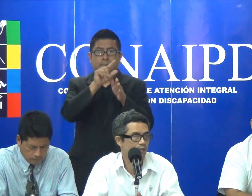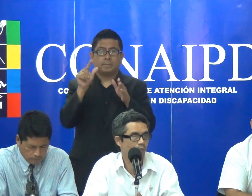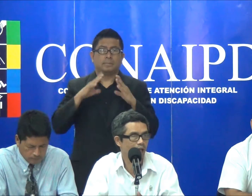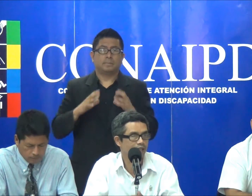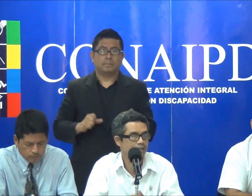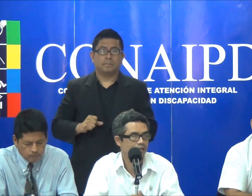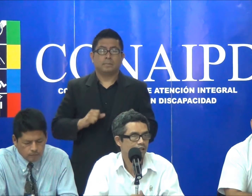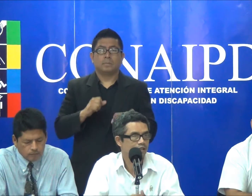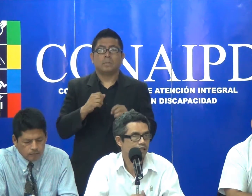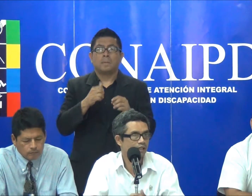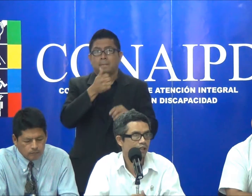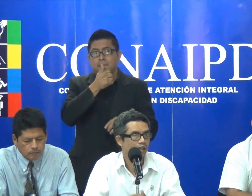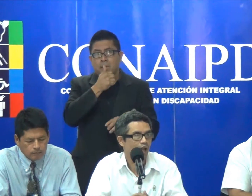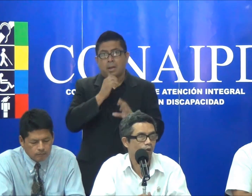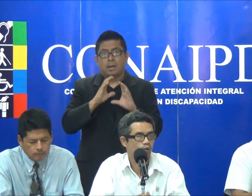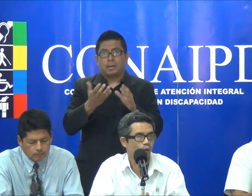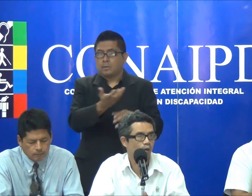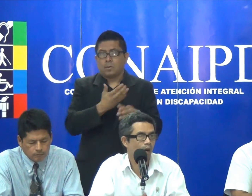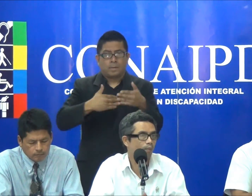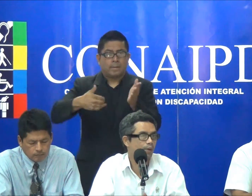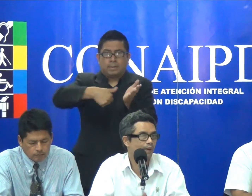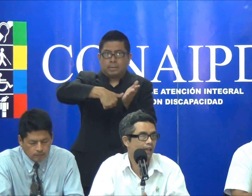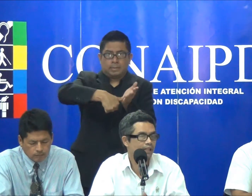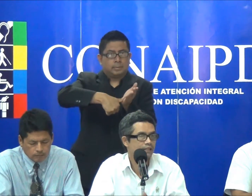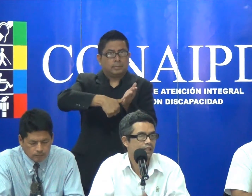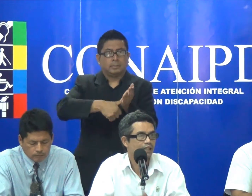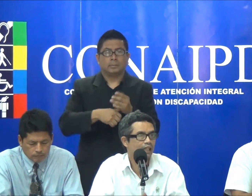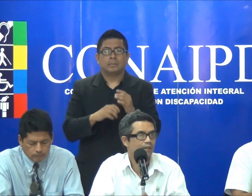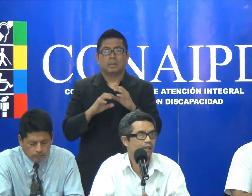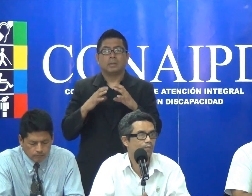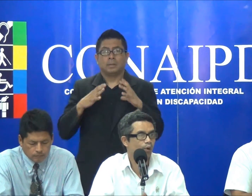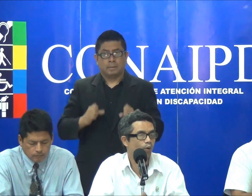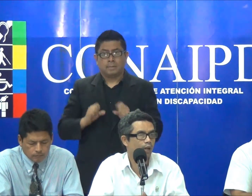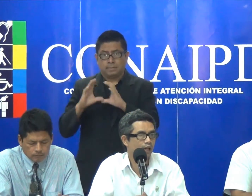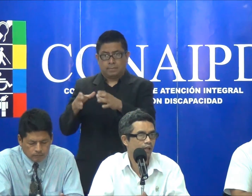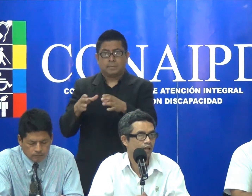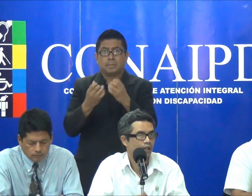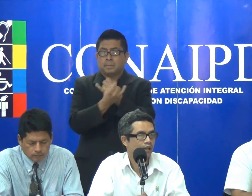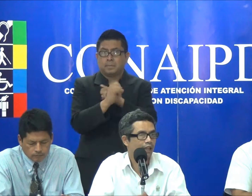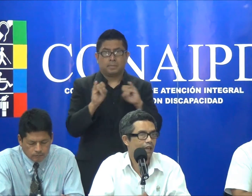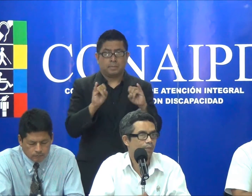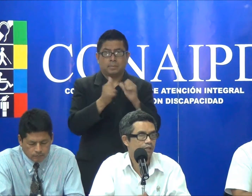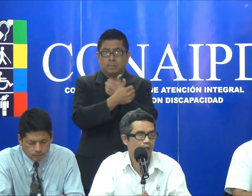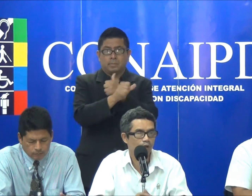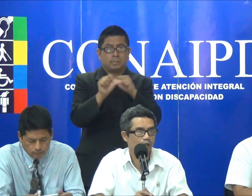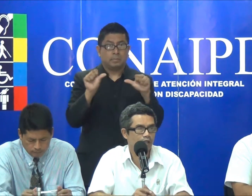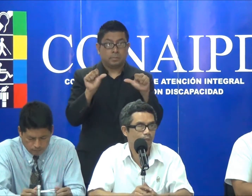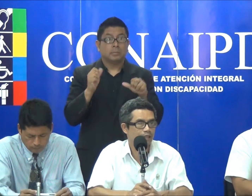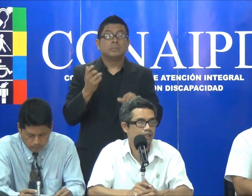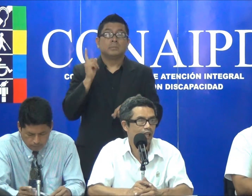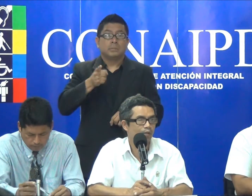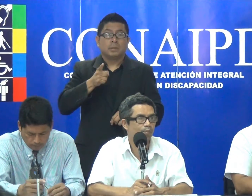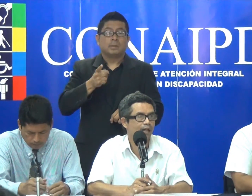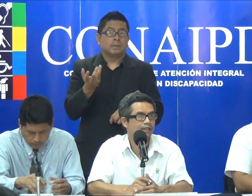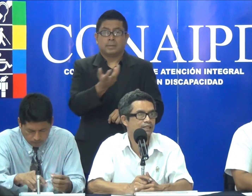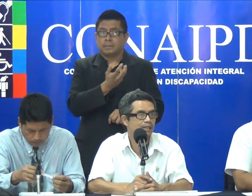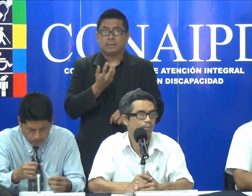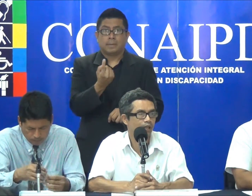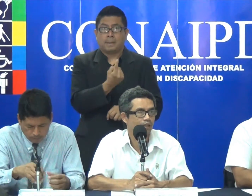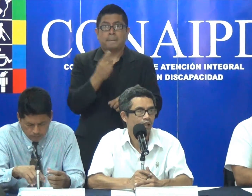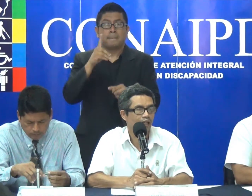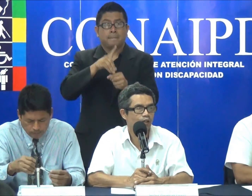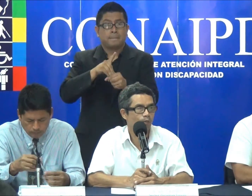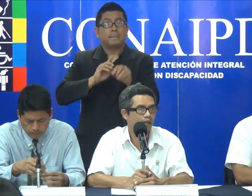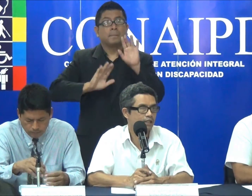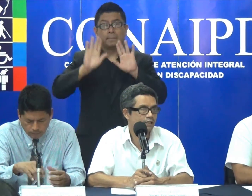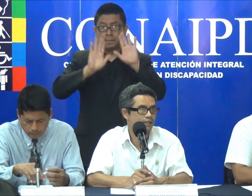públicas, municipales, ¿sí?, autónomas o privadas, debe de procurar que la persona con discapacidad